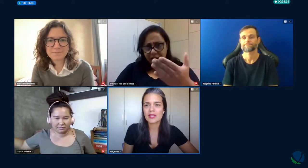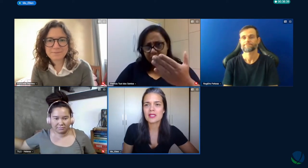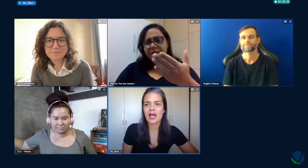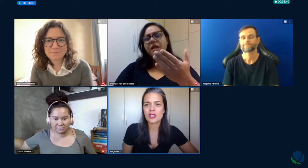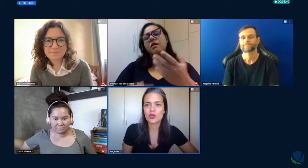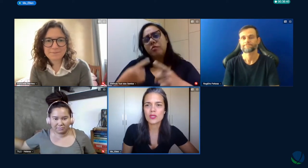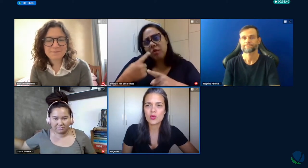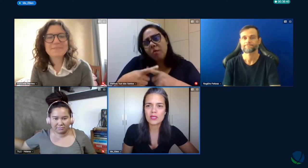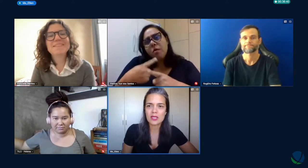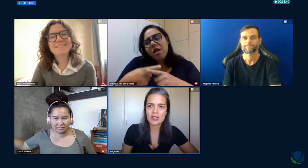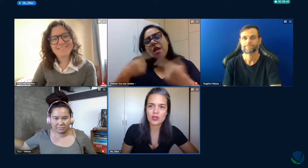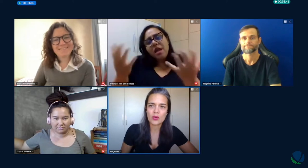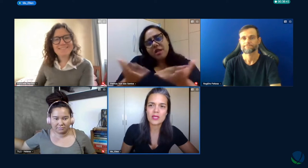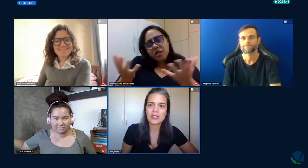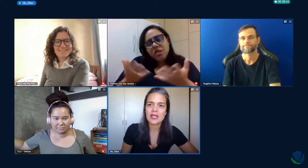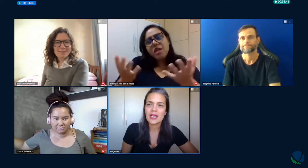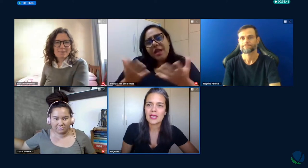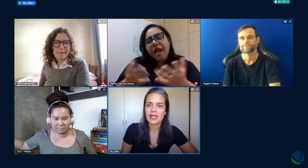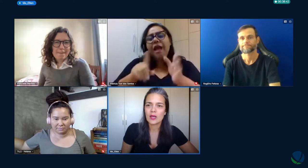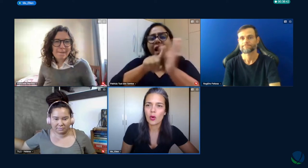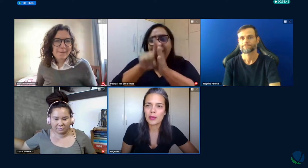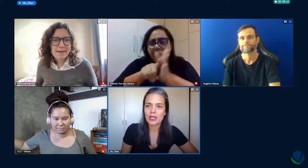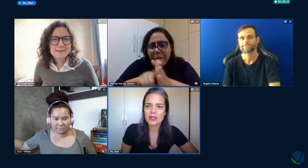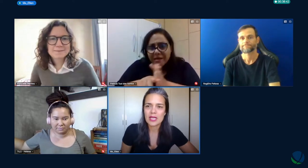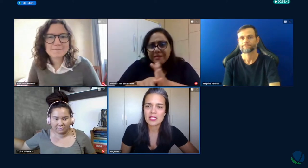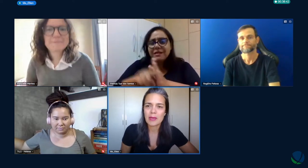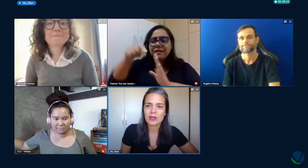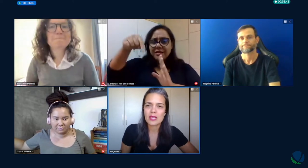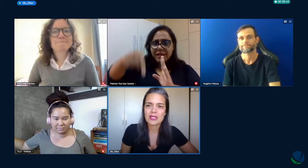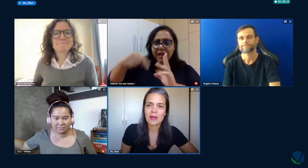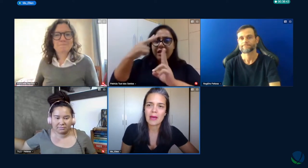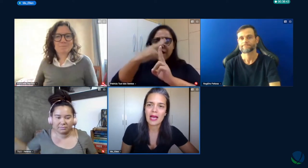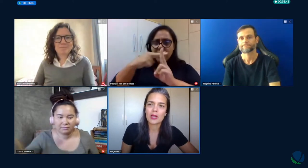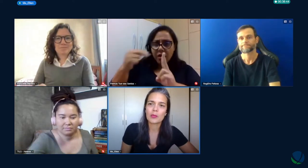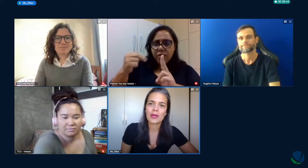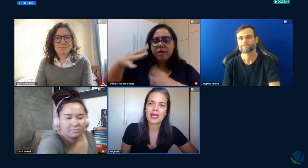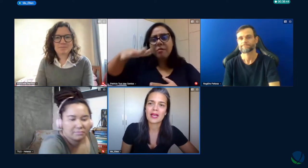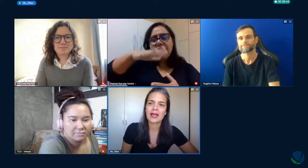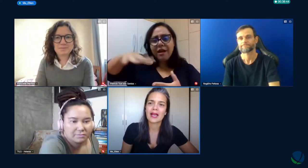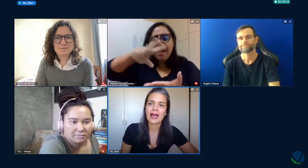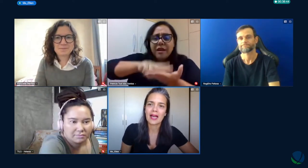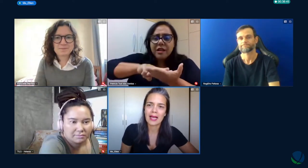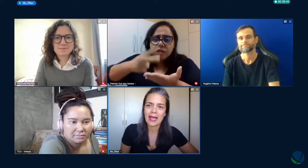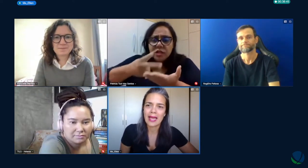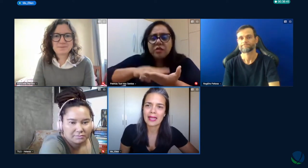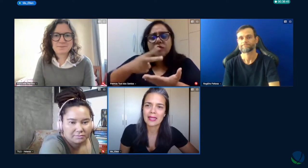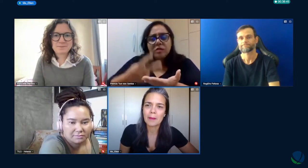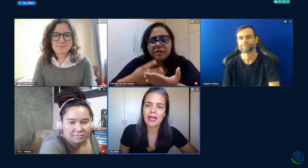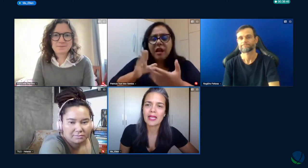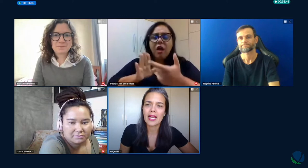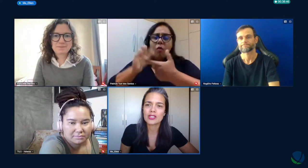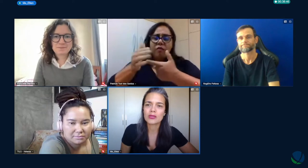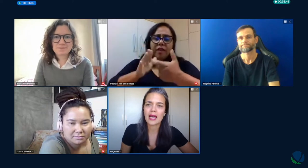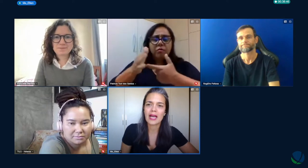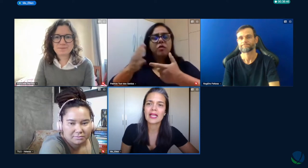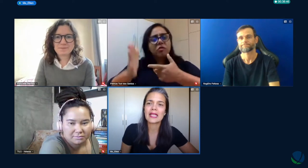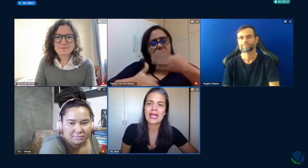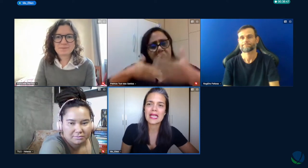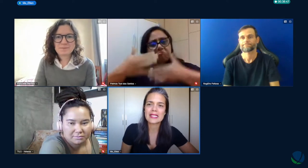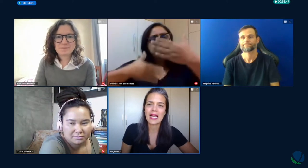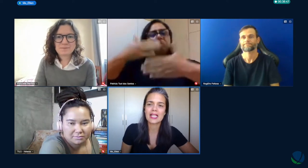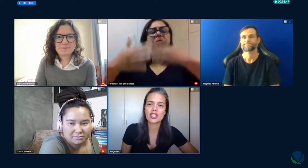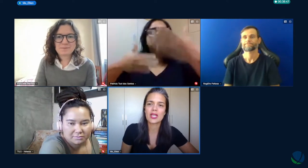extrema importância as suas considerações e opiniões a respeito desse trabalho para também